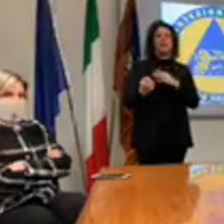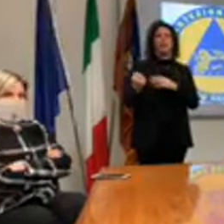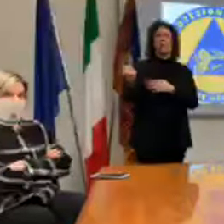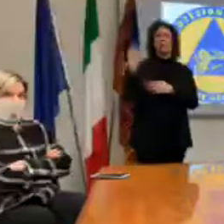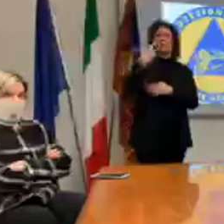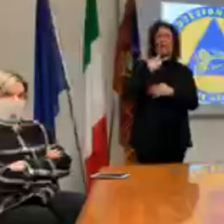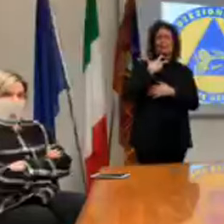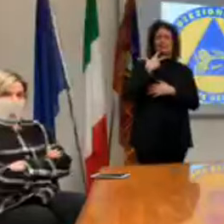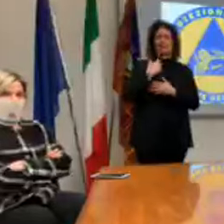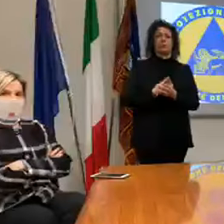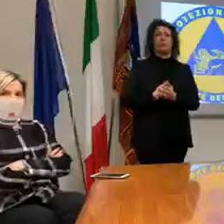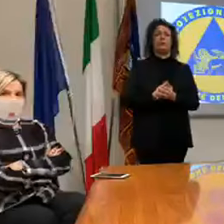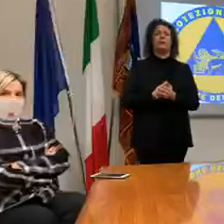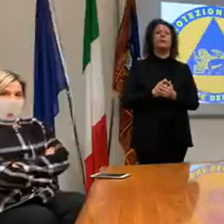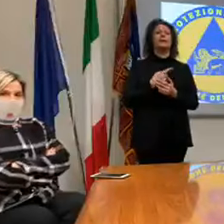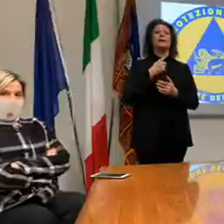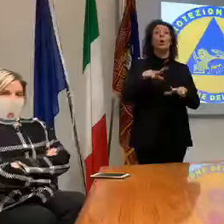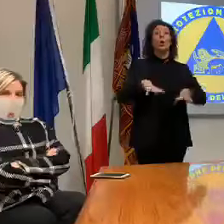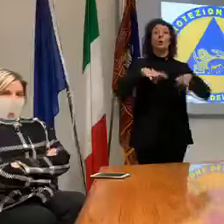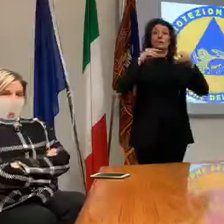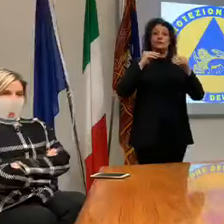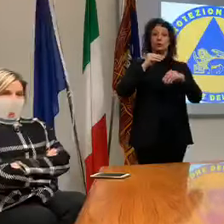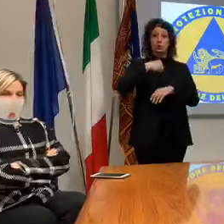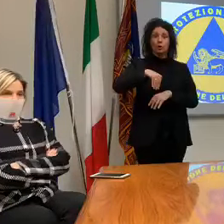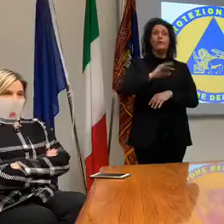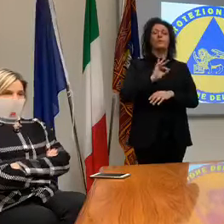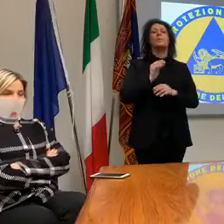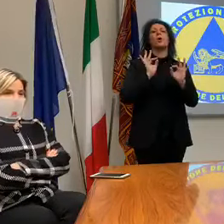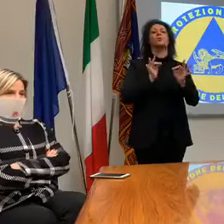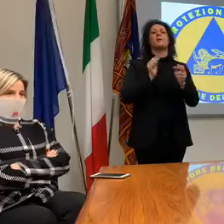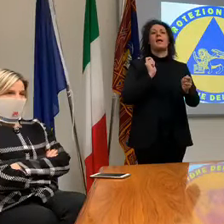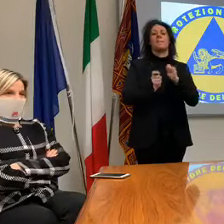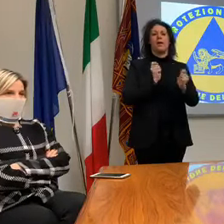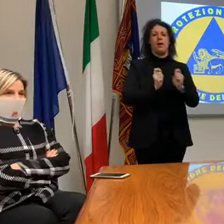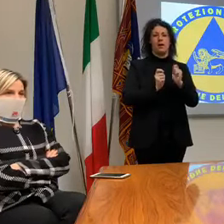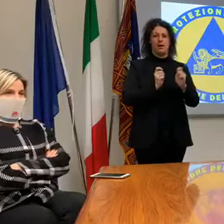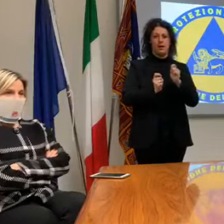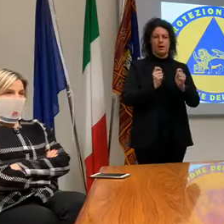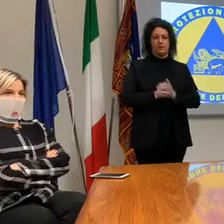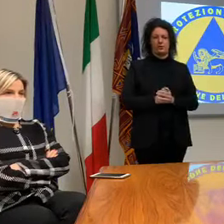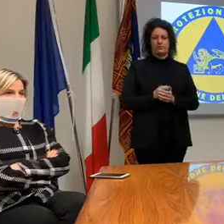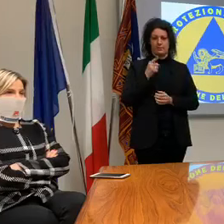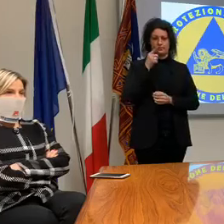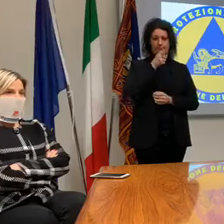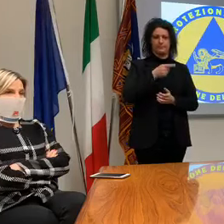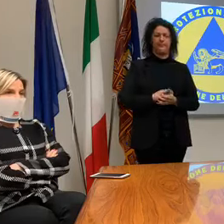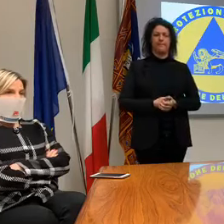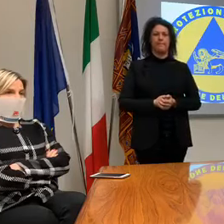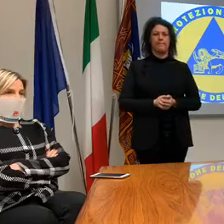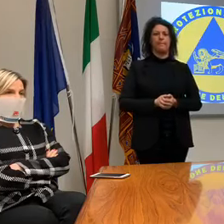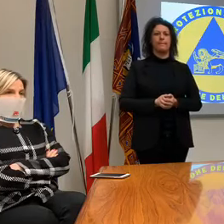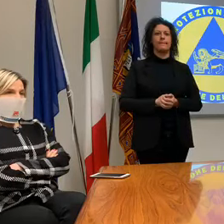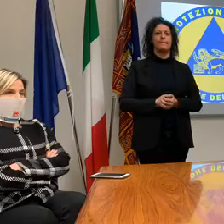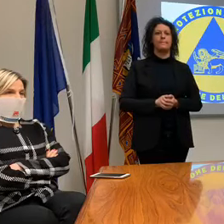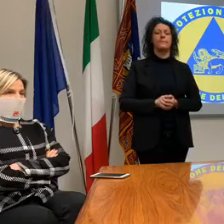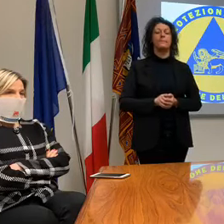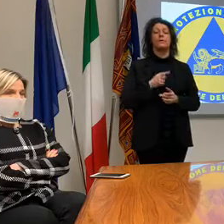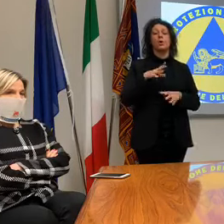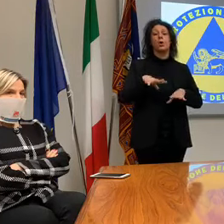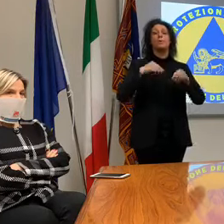ospedaliera altri 6 farmaci, tra i quali il Tulicid, quello, insomma, l'artrite reumatoide, insomma, come si pronunci, ed altri